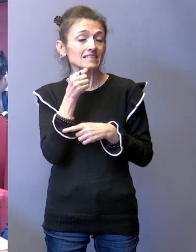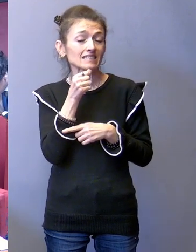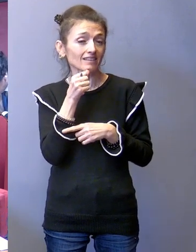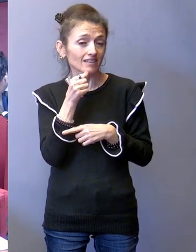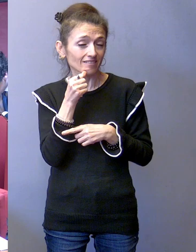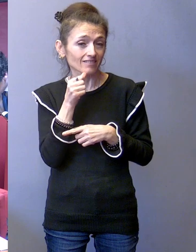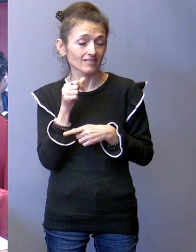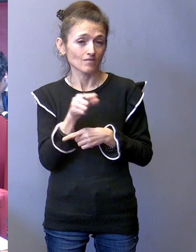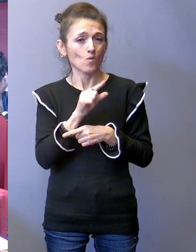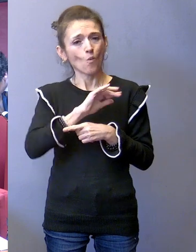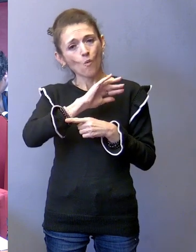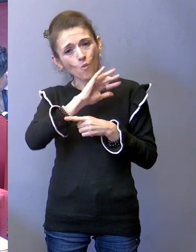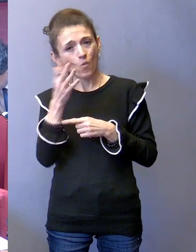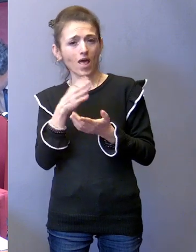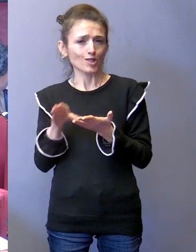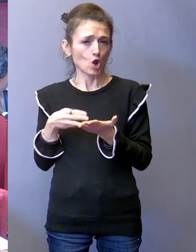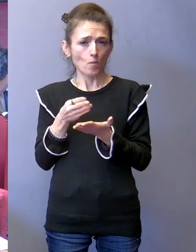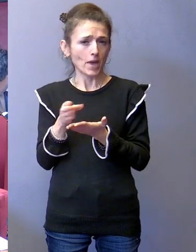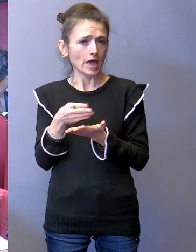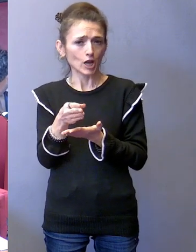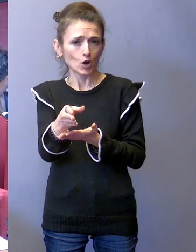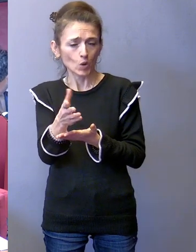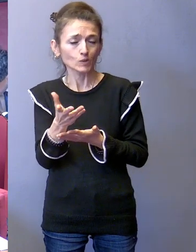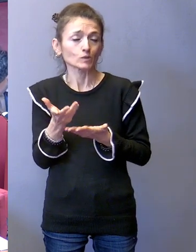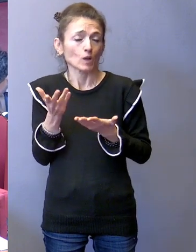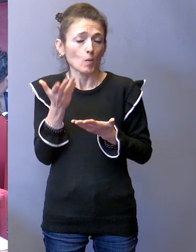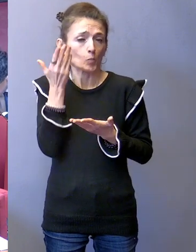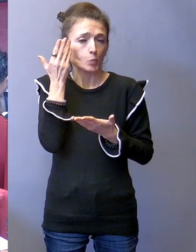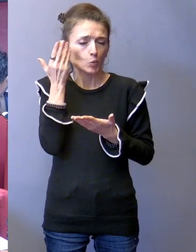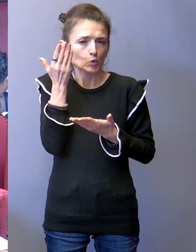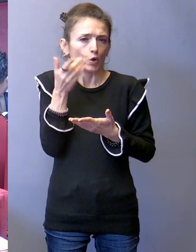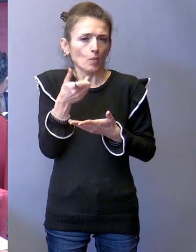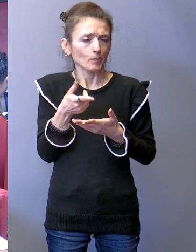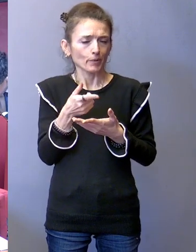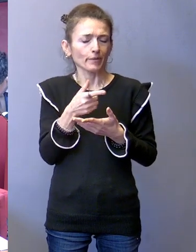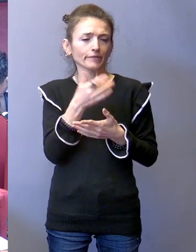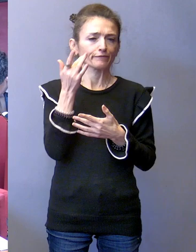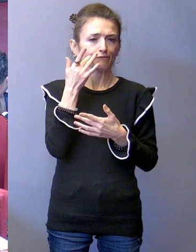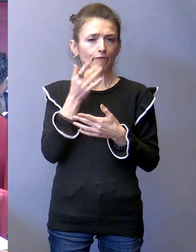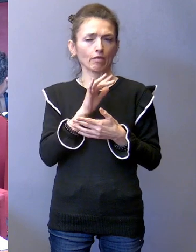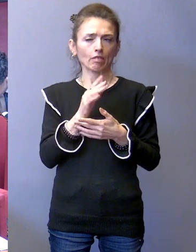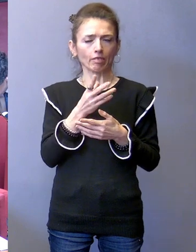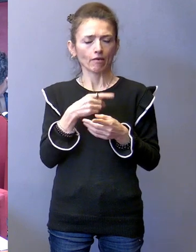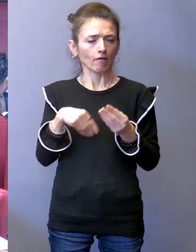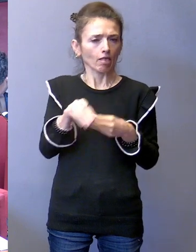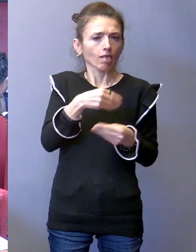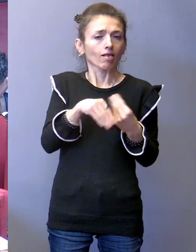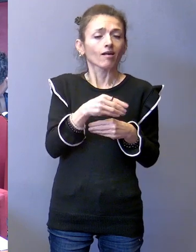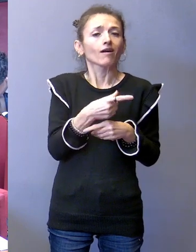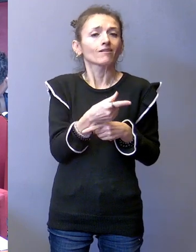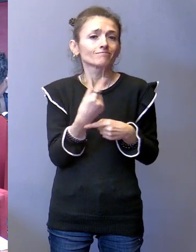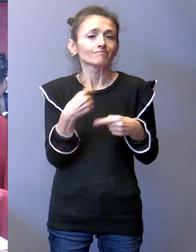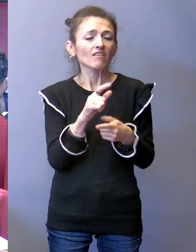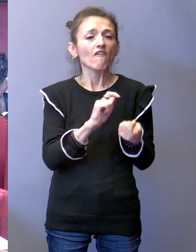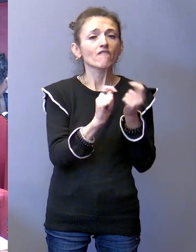di percorso cosa che non è quindi voi la fate passare per altra in realtà è una importante variante che utilizza un percorso